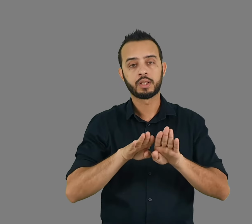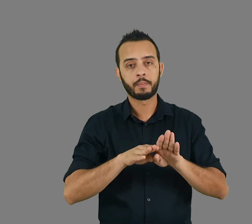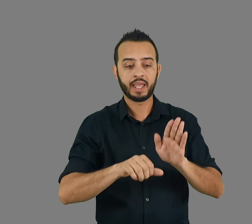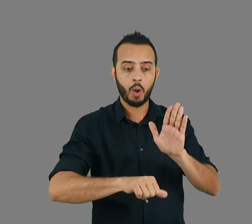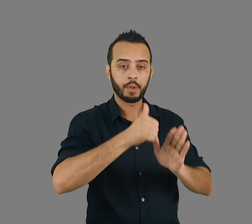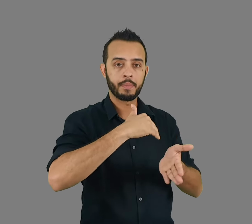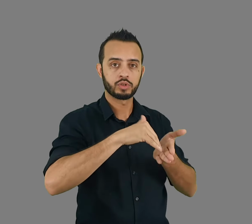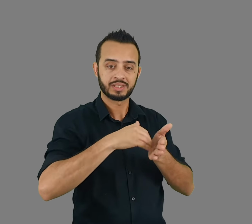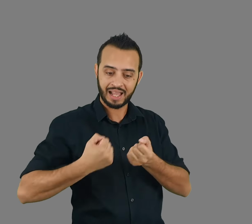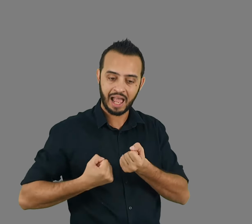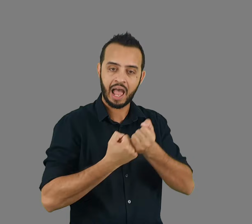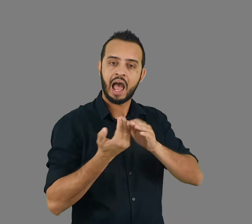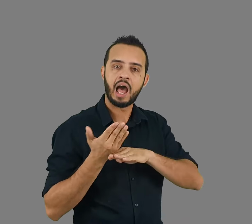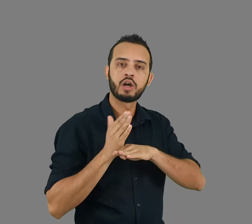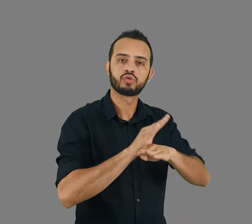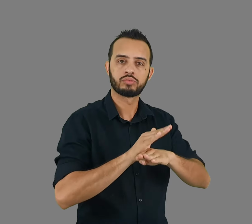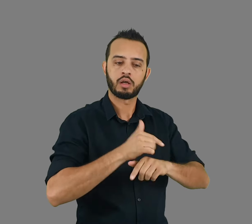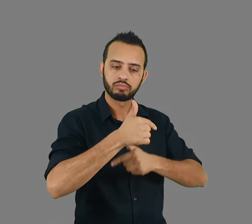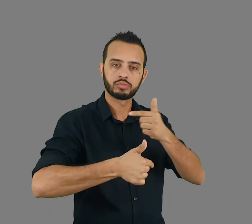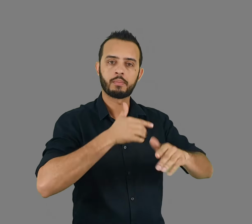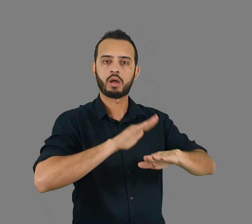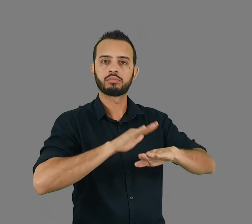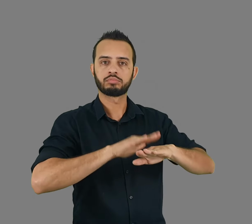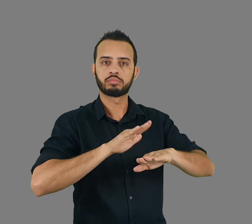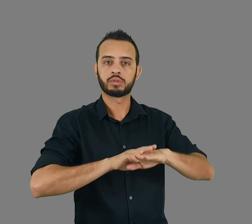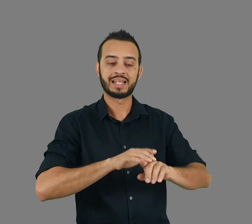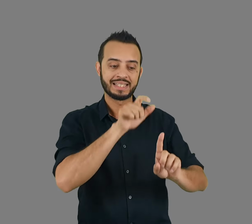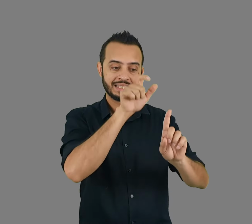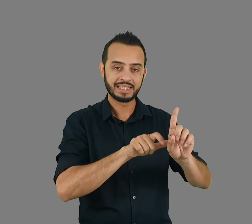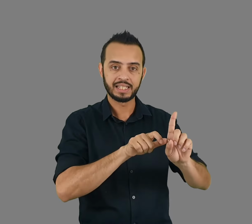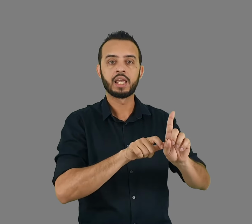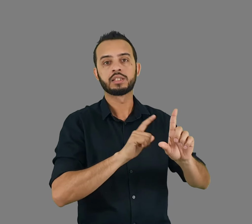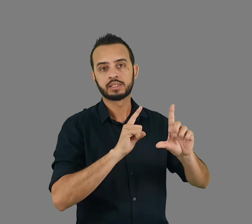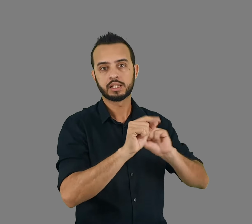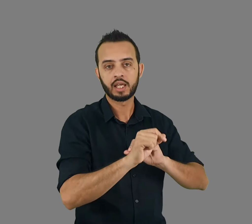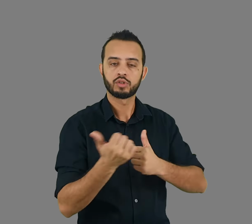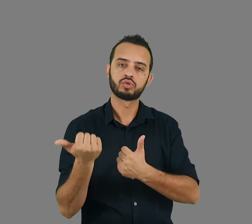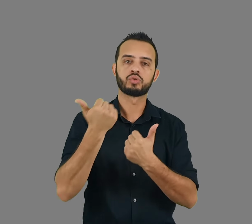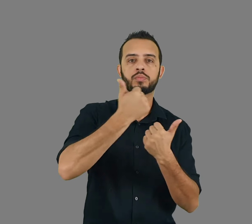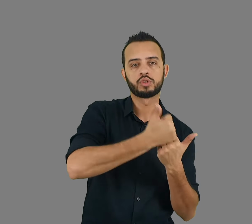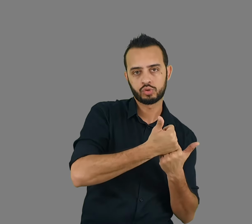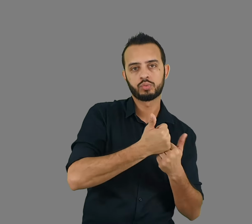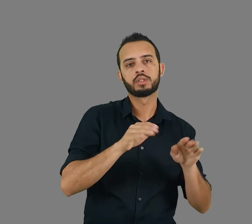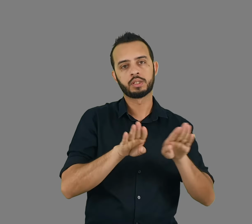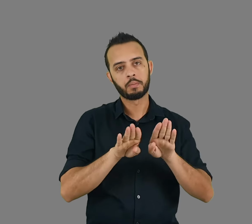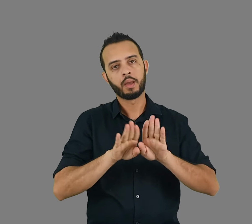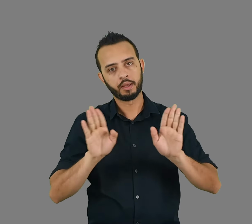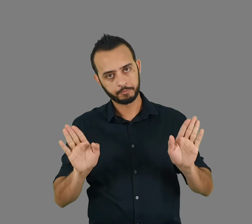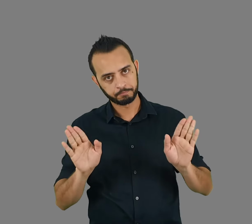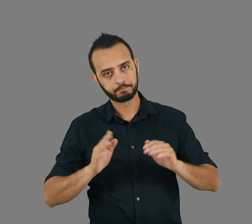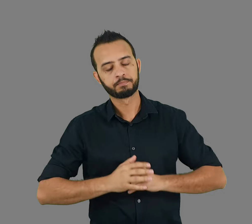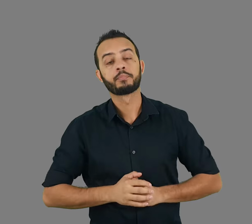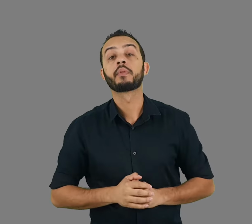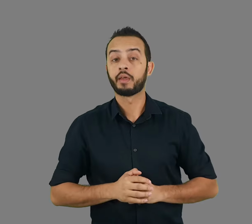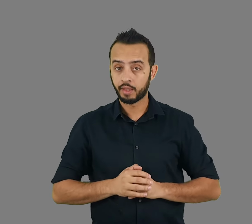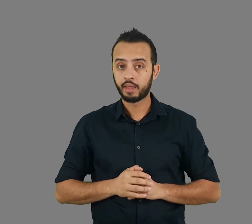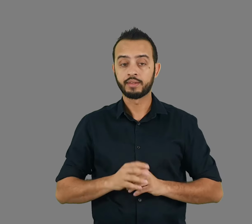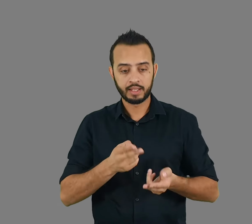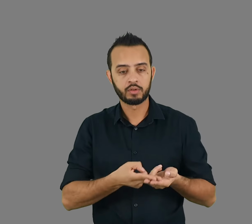no desempenho de suas funções, substituindo o primeiro secretário em suas faltas e impedimentos e assumindo o cargo em caso de